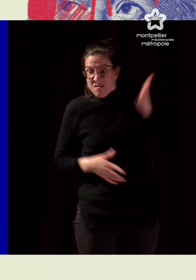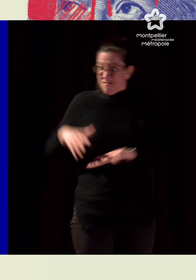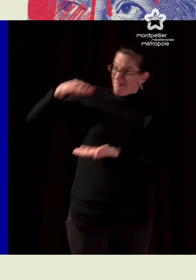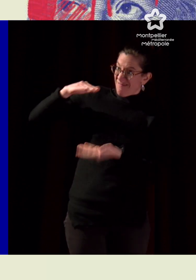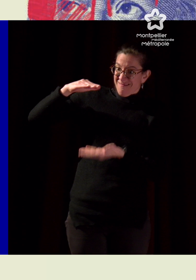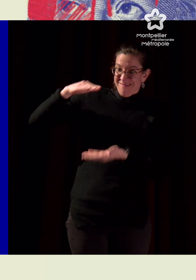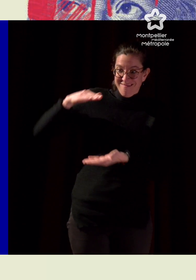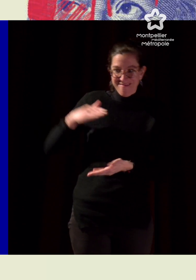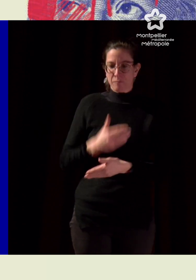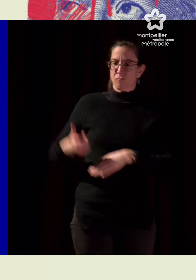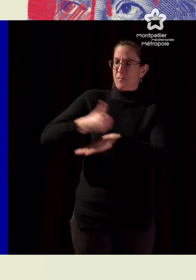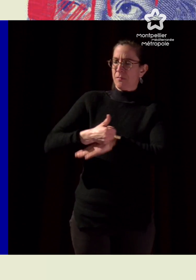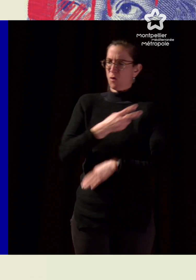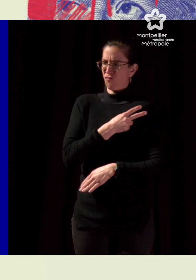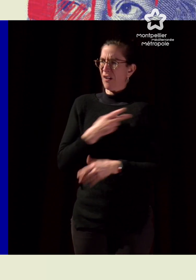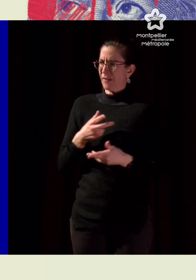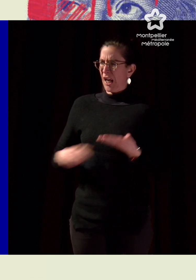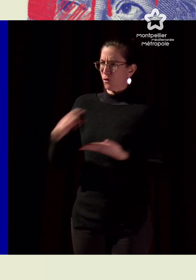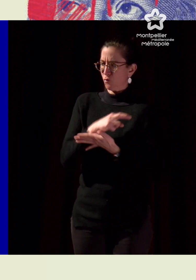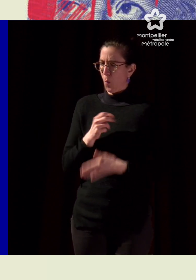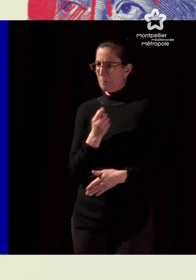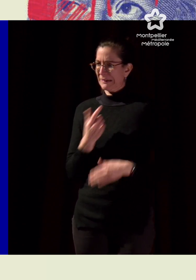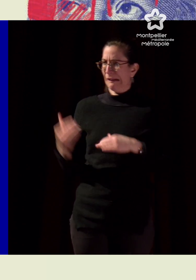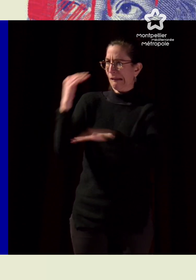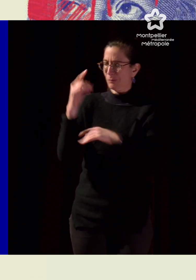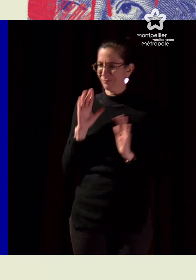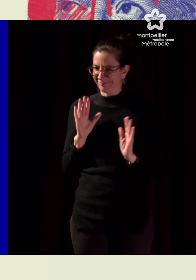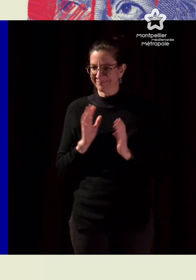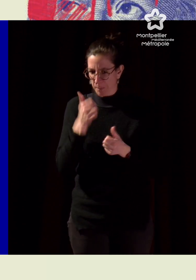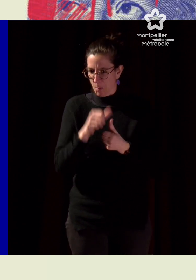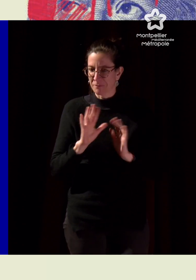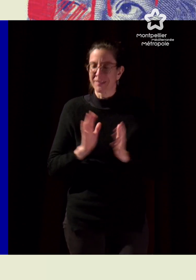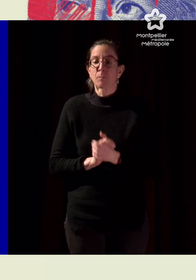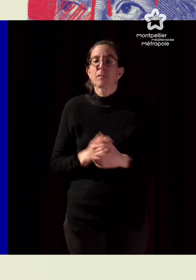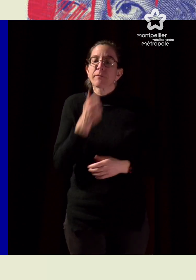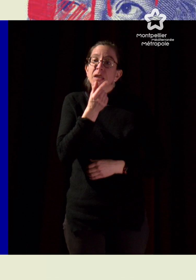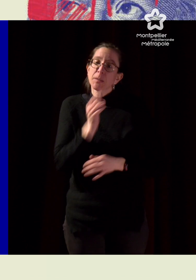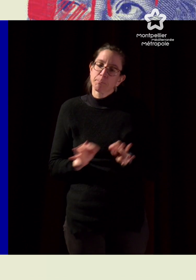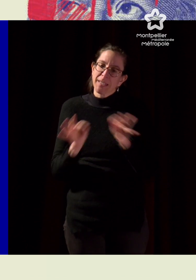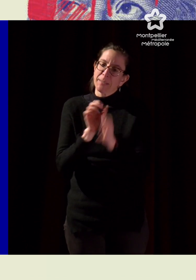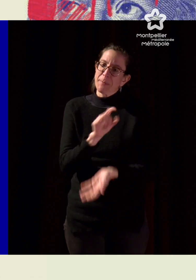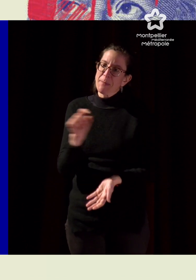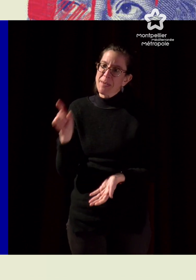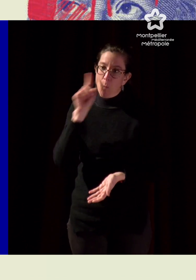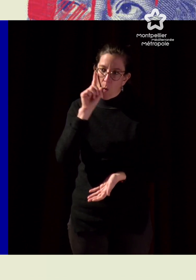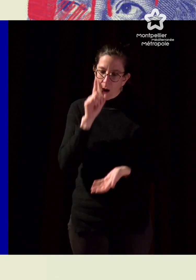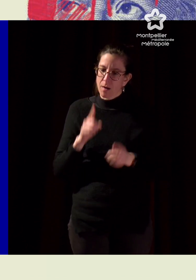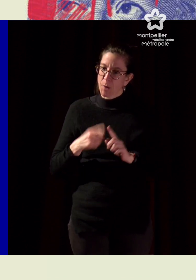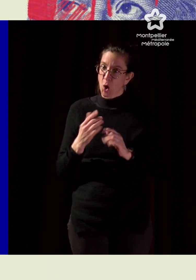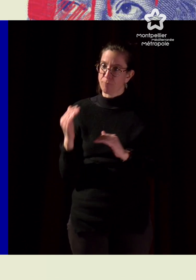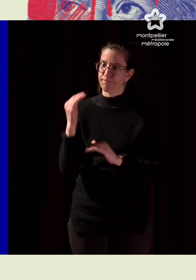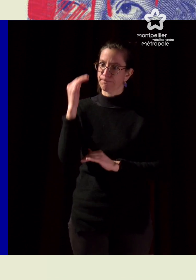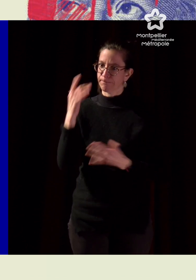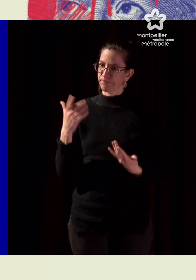Eiffel. Lui, de mémoire, c'est un chef de région. Donc, en plus, ce qu'il y a de facile dans ces pays-là, c'est que l'importance des personnes